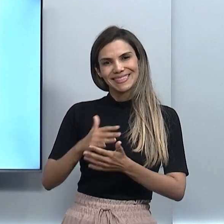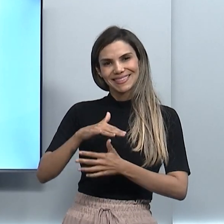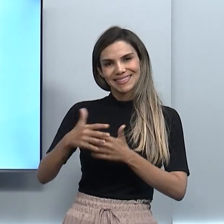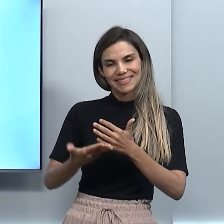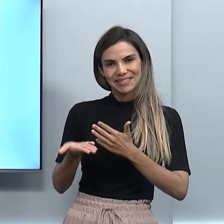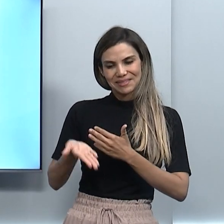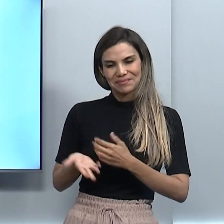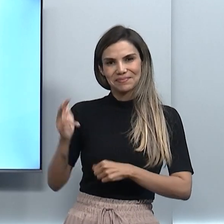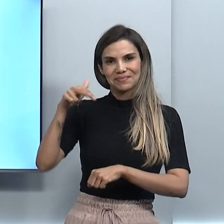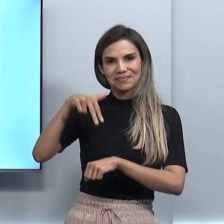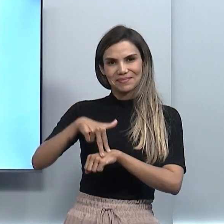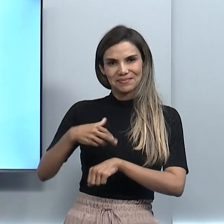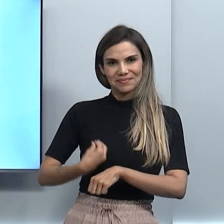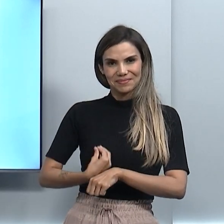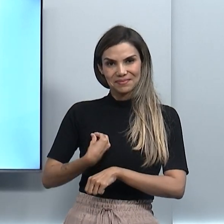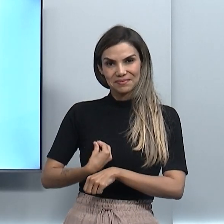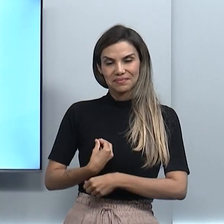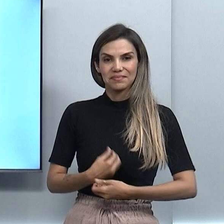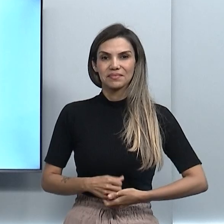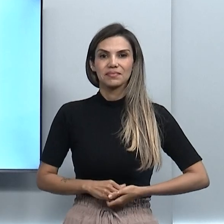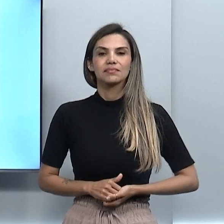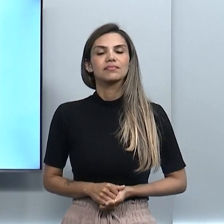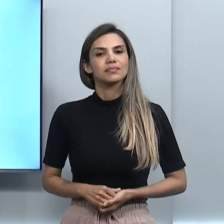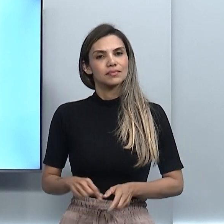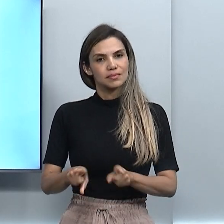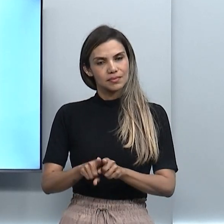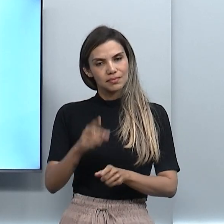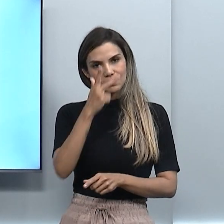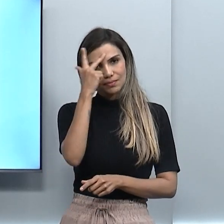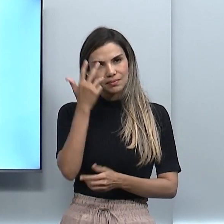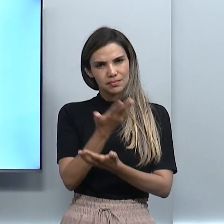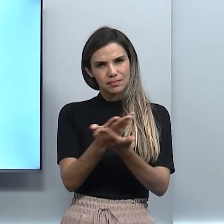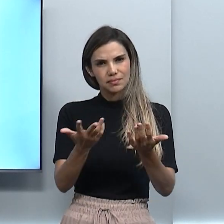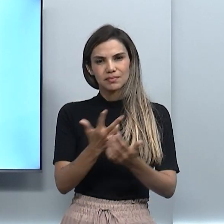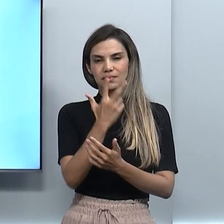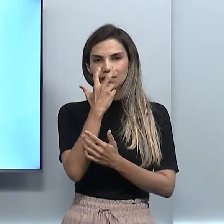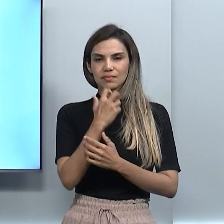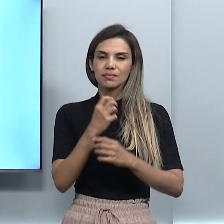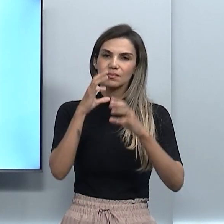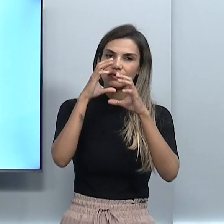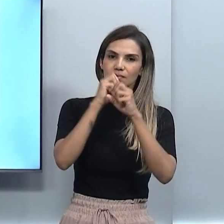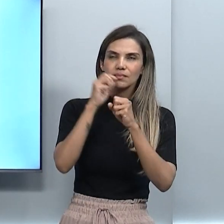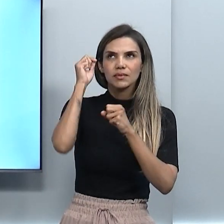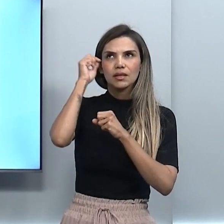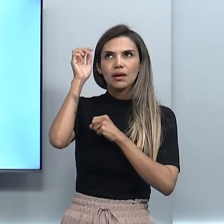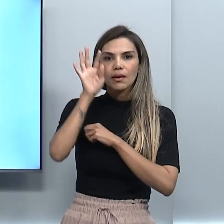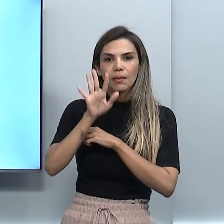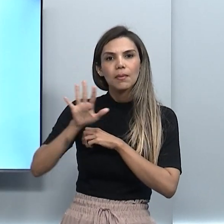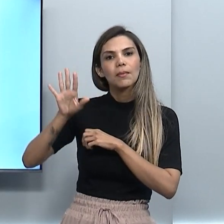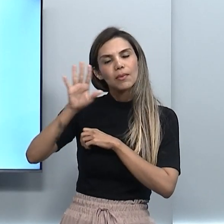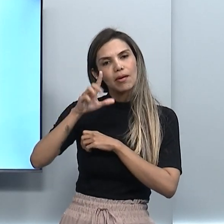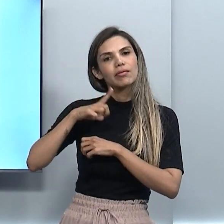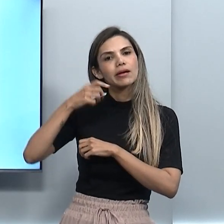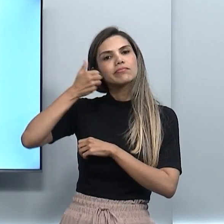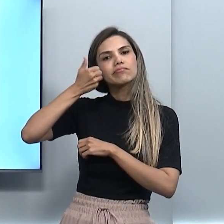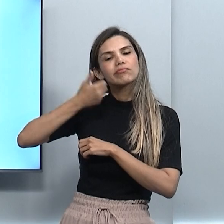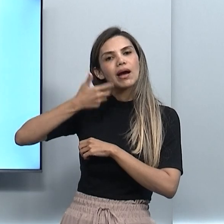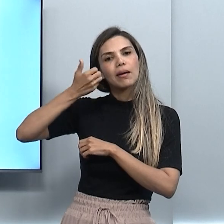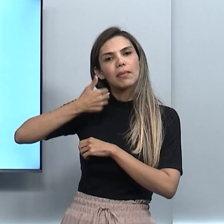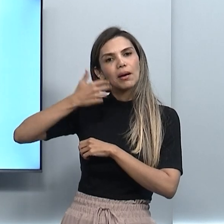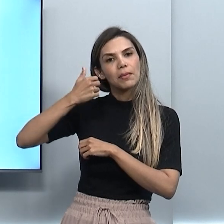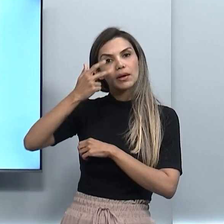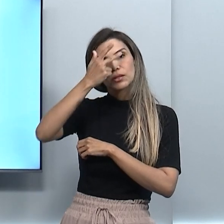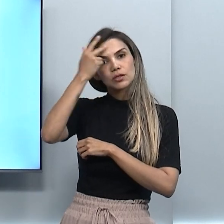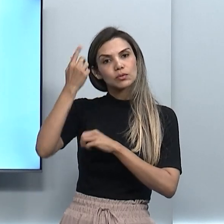para Libras aqui no estúdio. Além disso, pensando em nosso público cego e de baixa visão, fazemos as